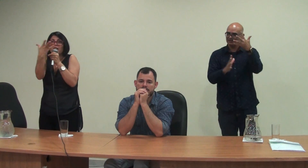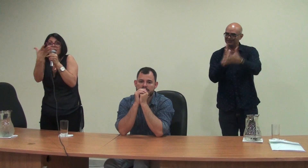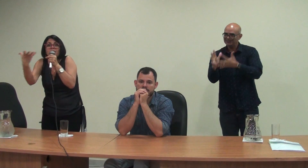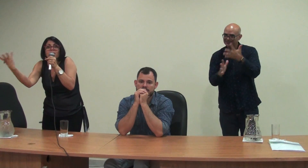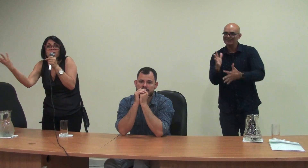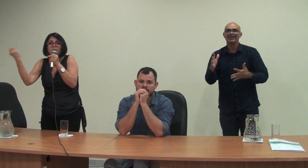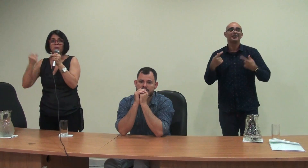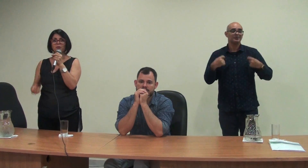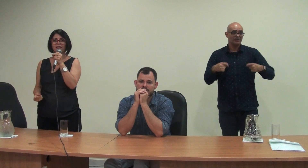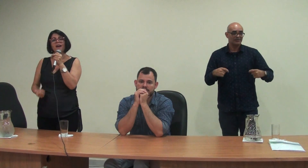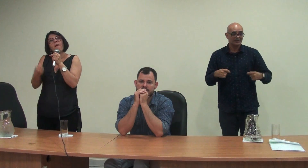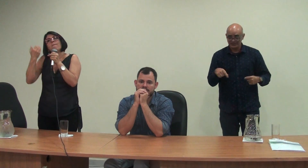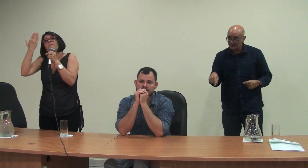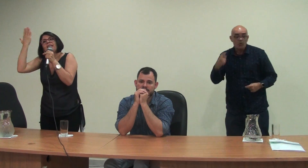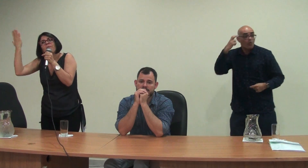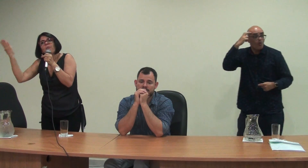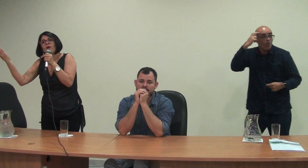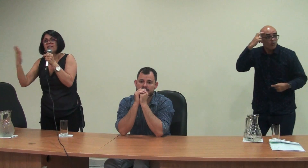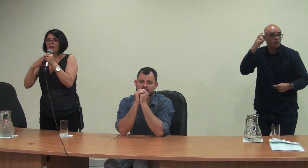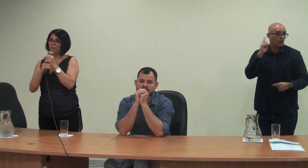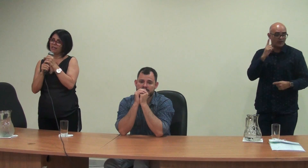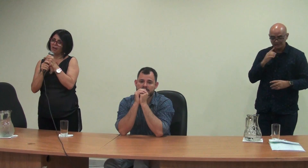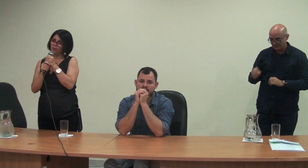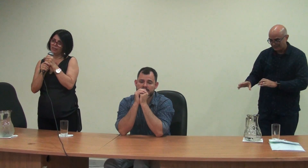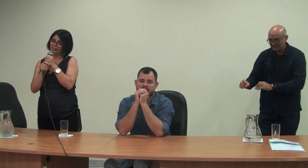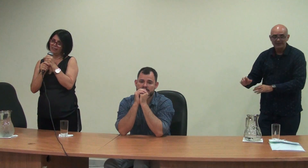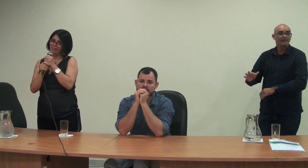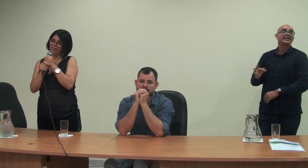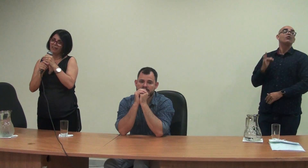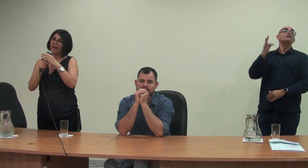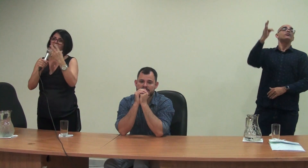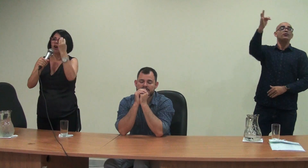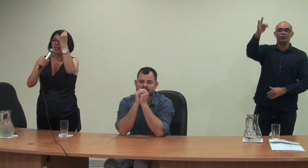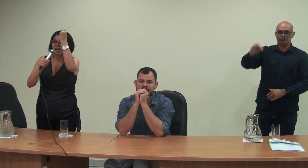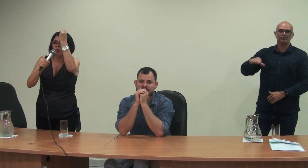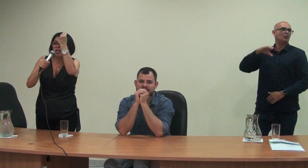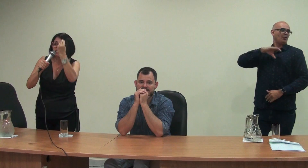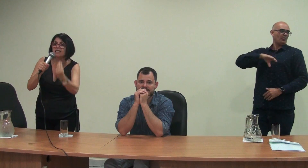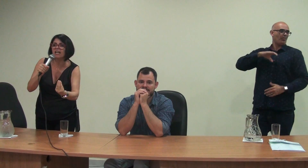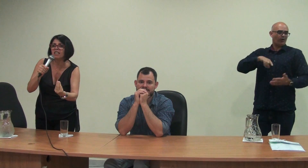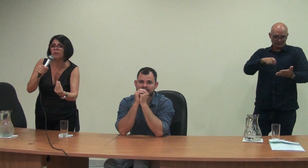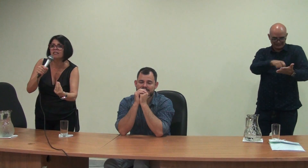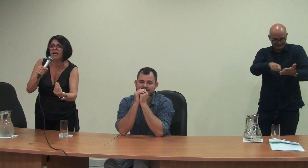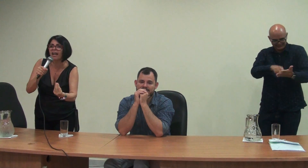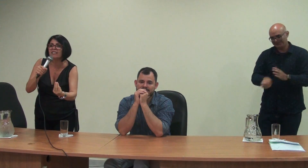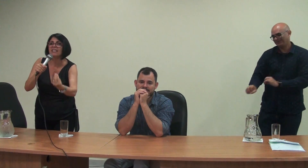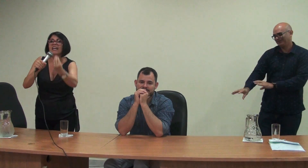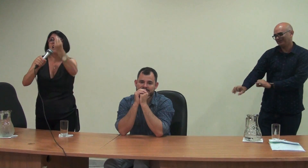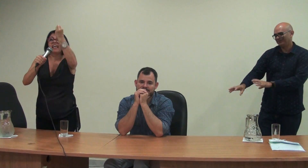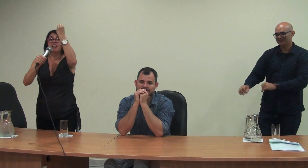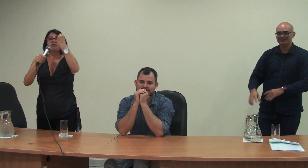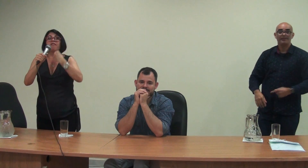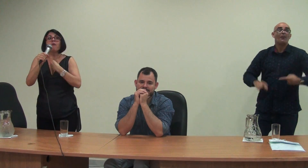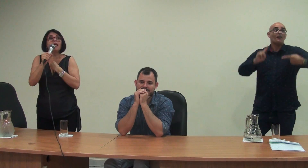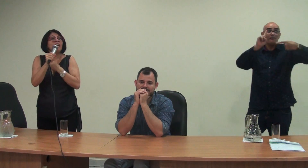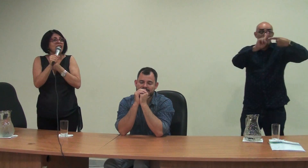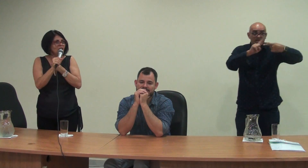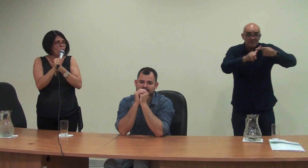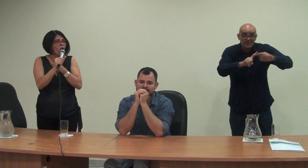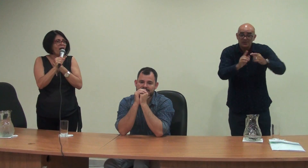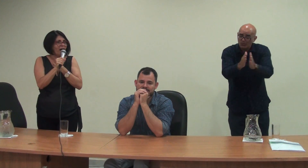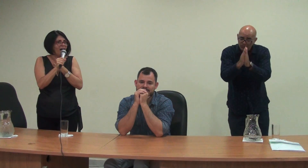sinais, conhecer a sua estrutura, para depois ela aprender a outra. A hora que ela conhecer a língua de sinais, que ela tiver